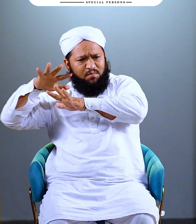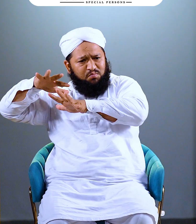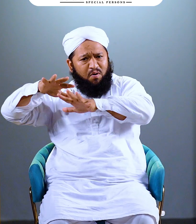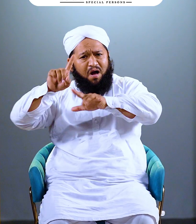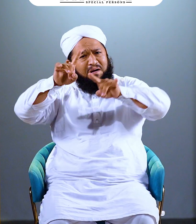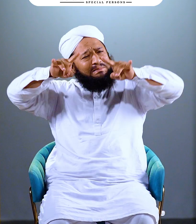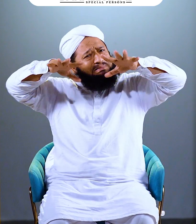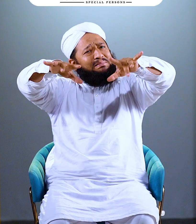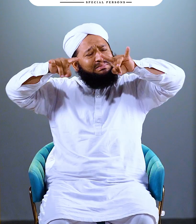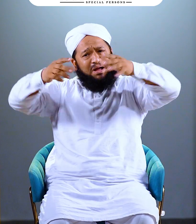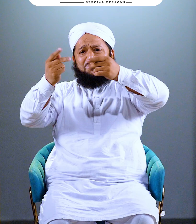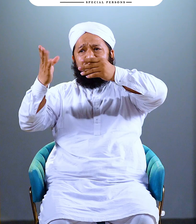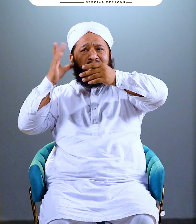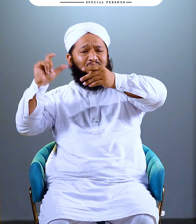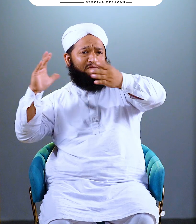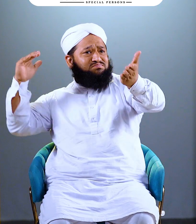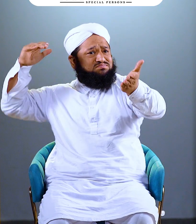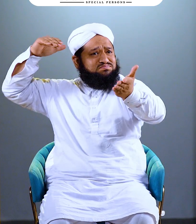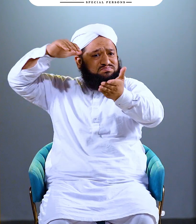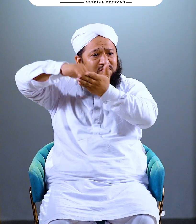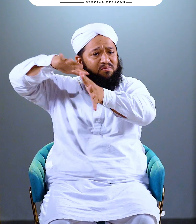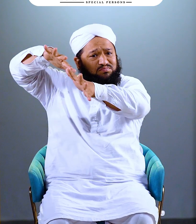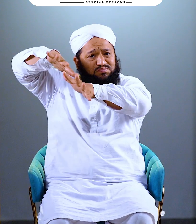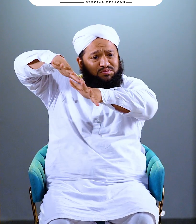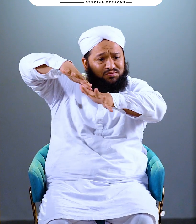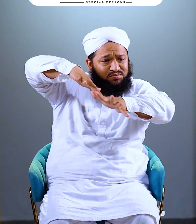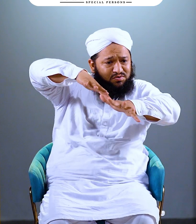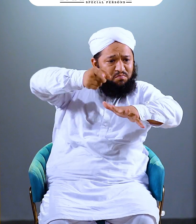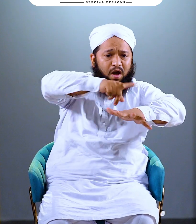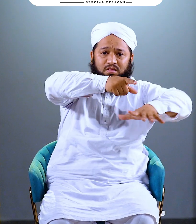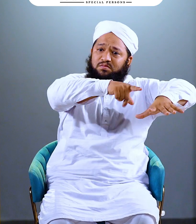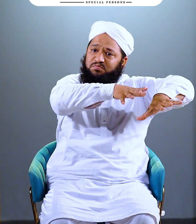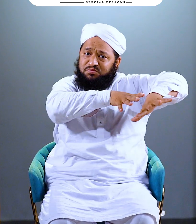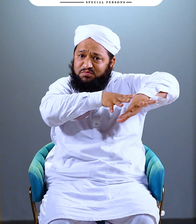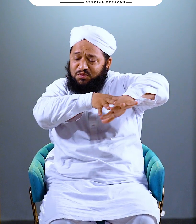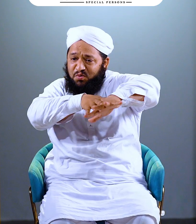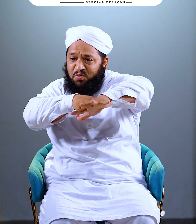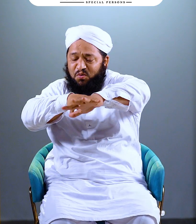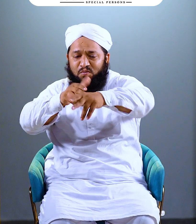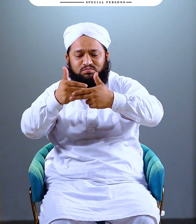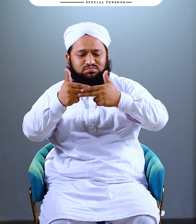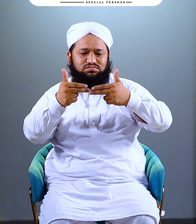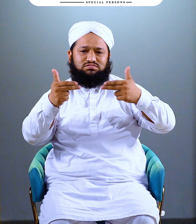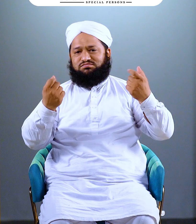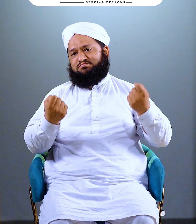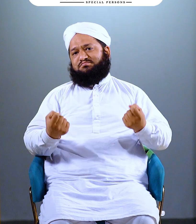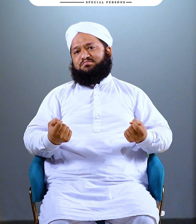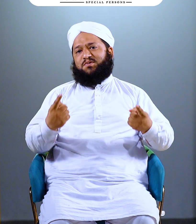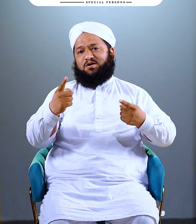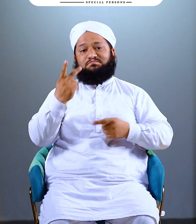موبیلٹی، یعنی لاکھوں لاکھ مسلمانوں کا وہاں سے جانا، ایک جگہ سے دوسری جگہ جانا، اس کی مثال نہیں ملتی۔